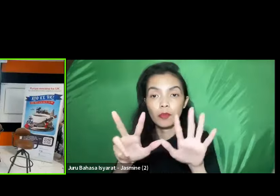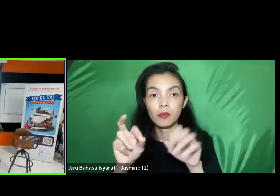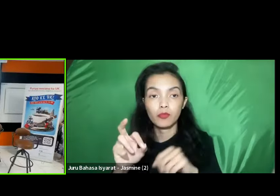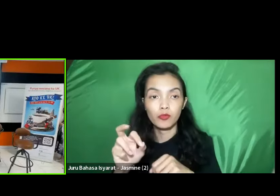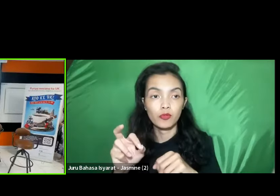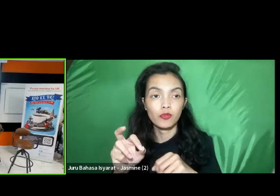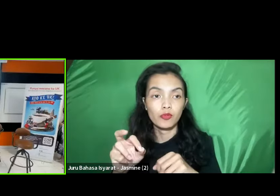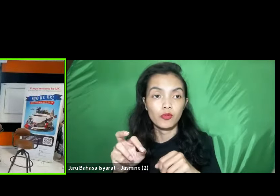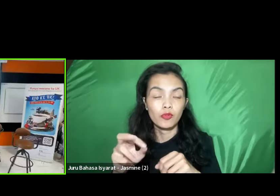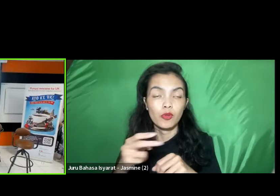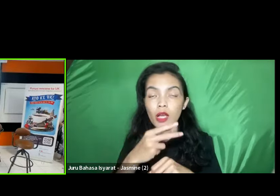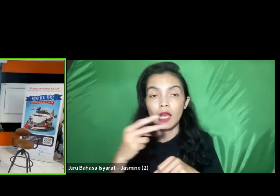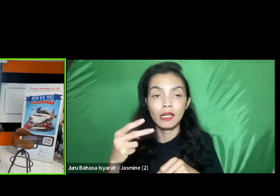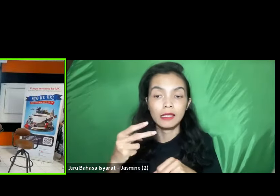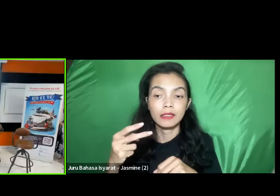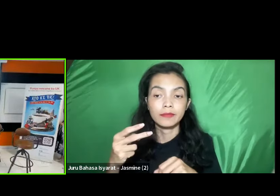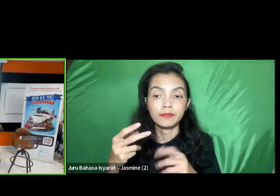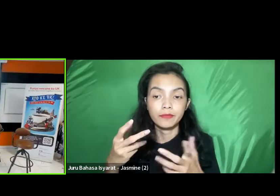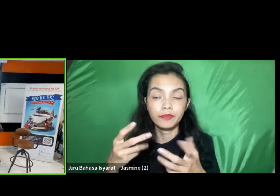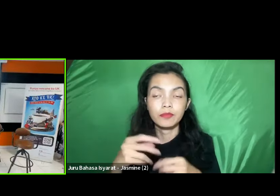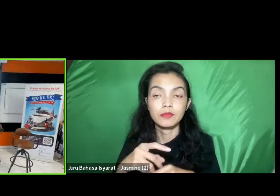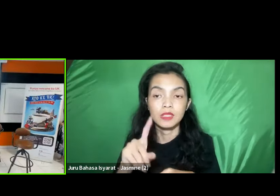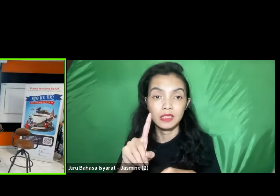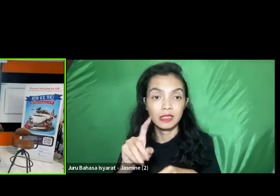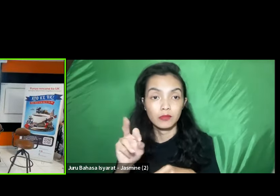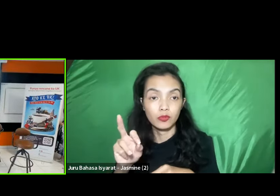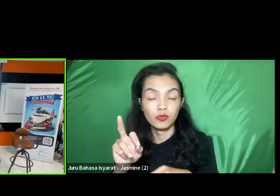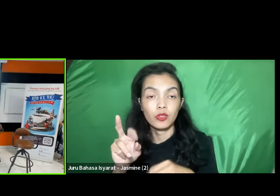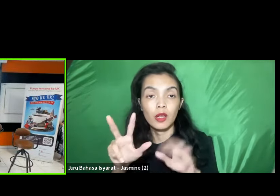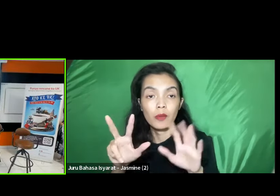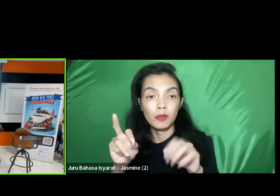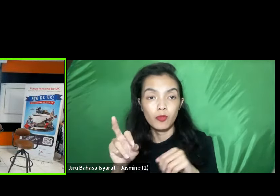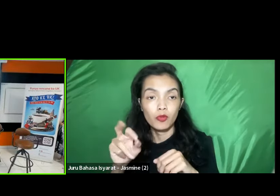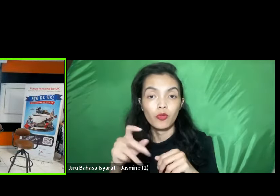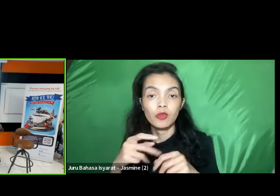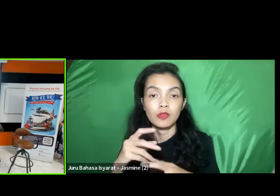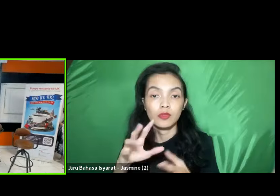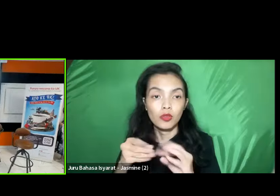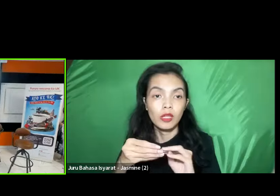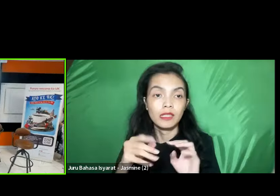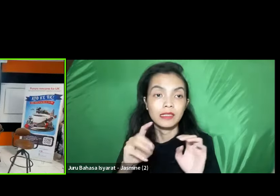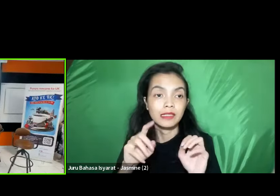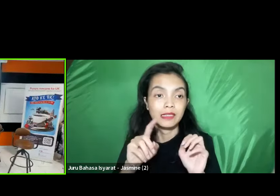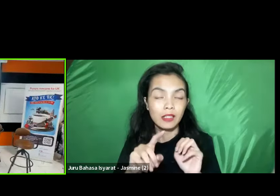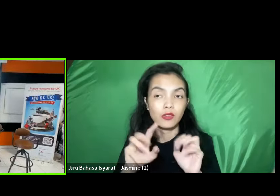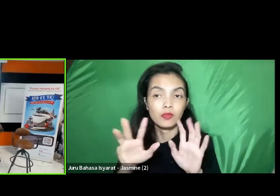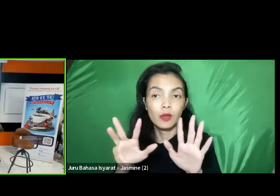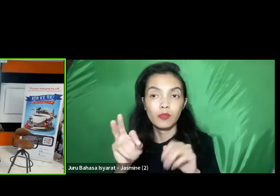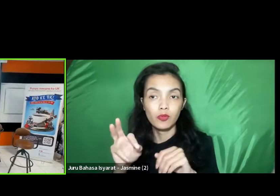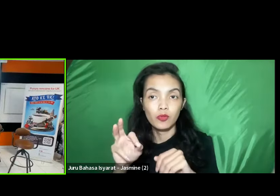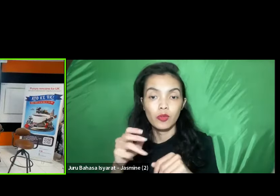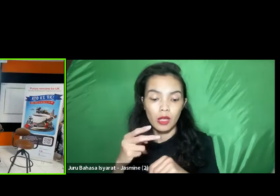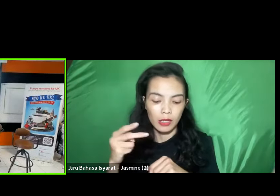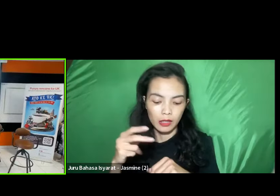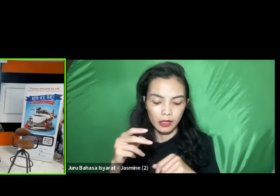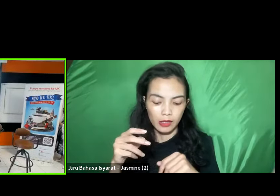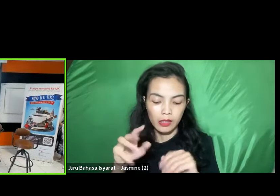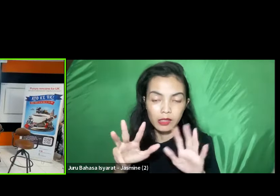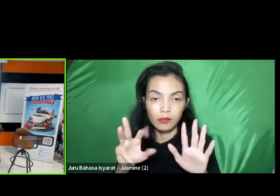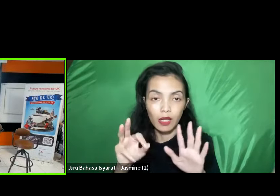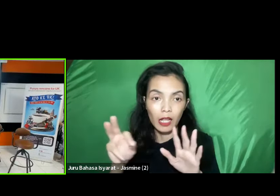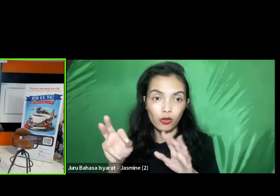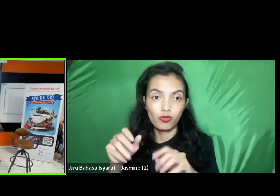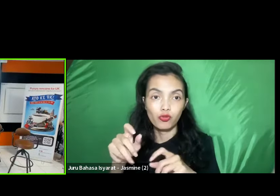jadi kita e bisanya mengcover90 jadi ada 900 hati yang tidak bisa kami